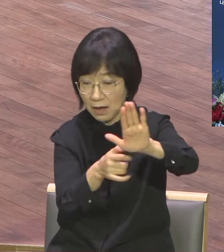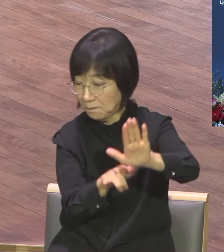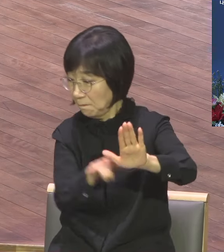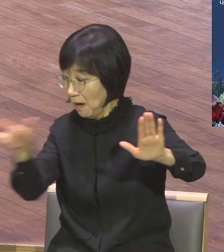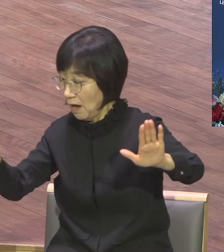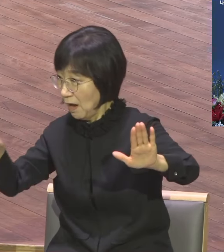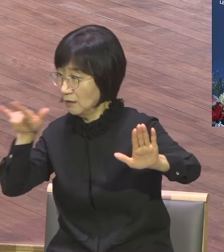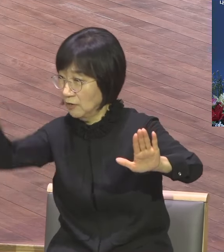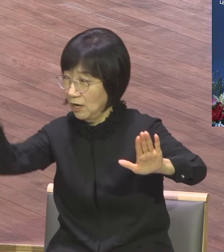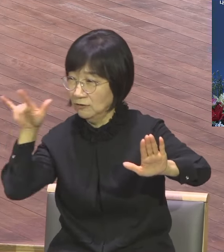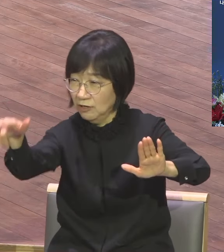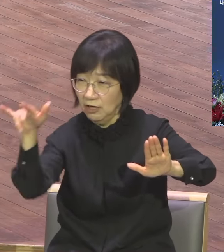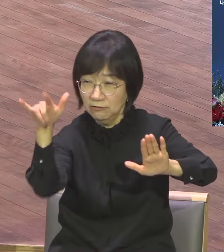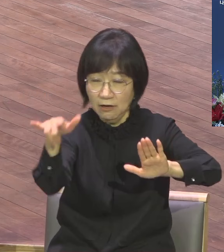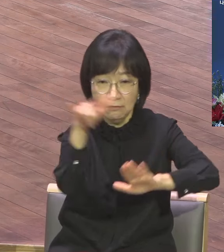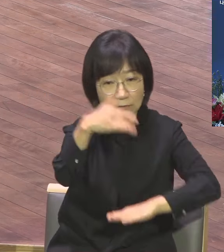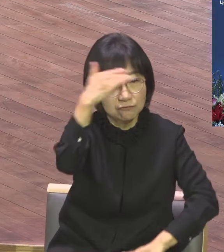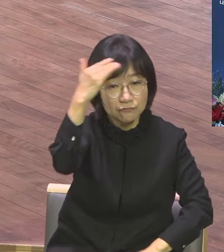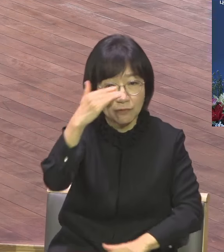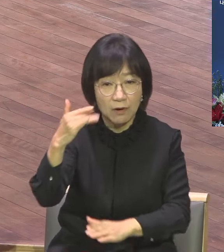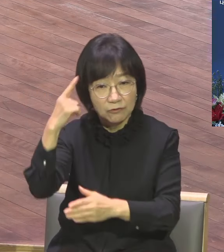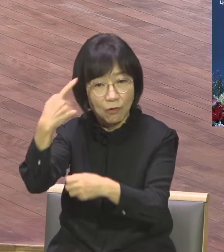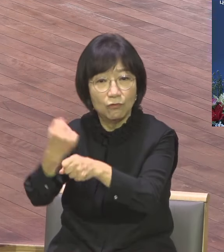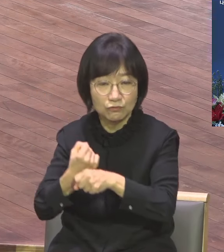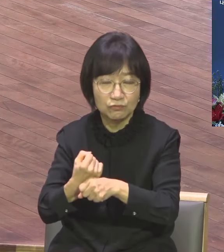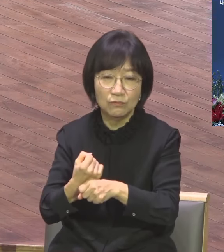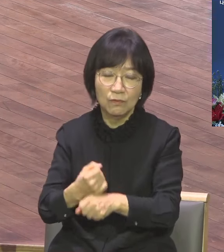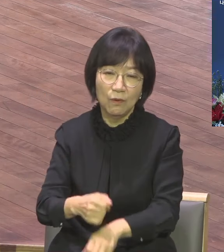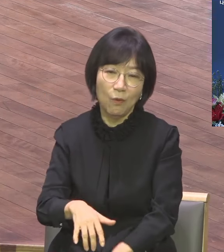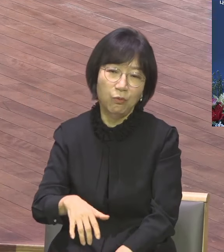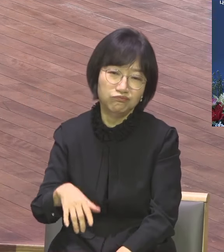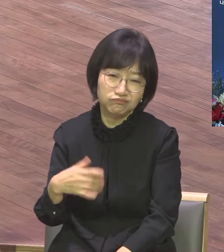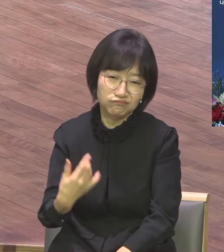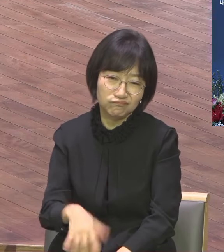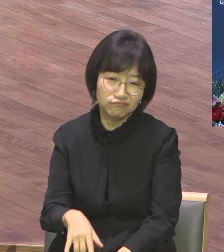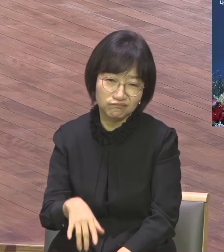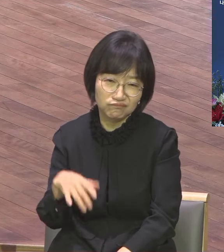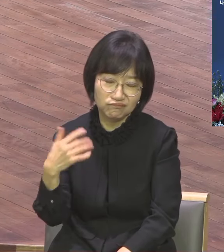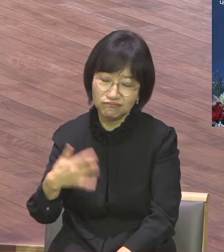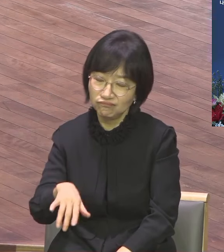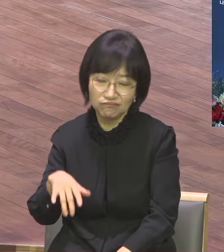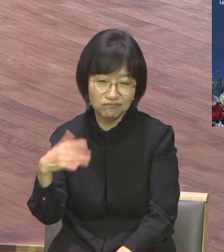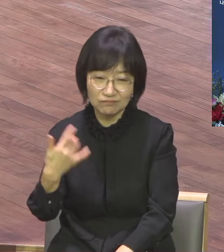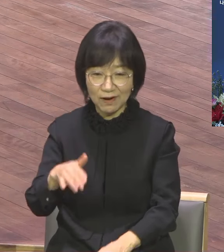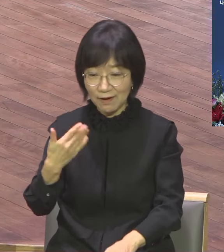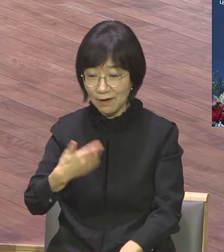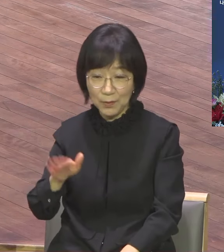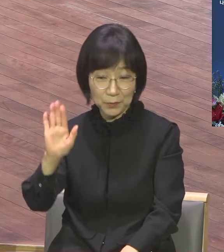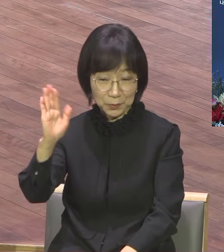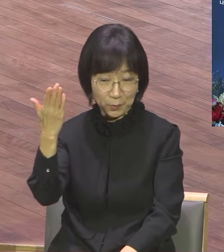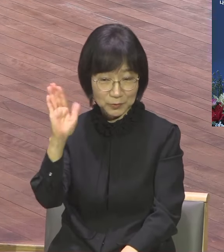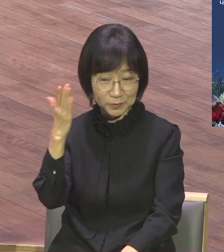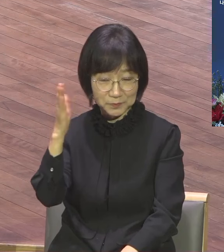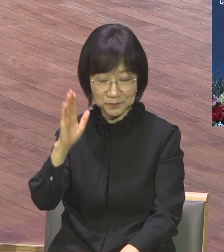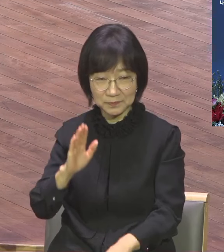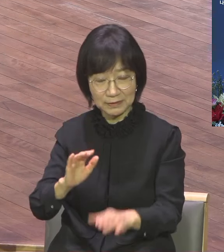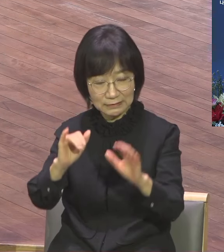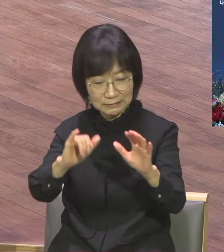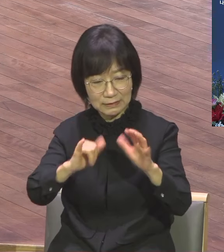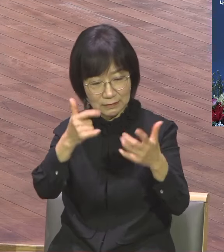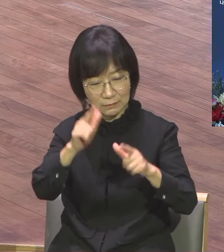그런데 많은 사람들이 이런 흐름에 발맞추고 있는 모습,